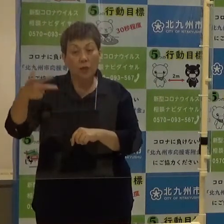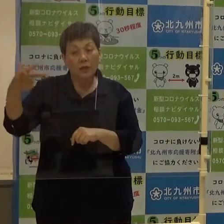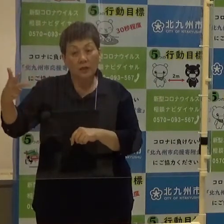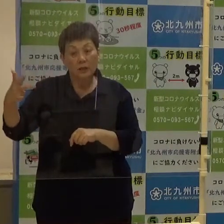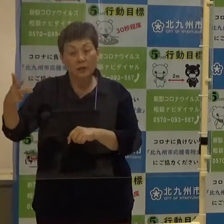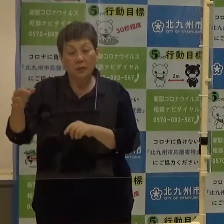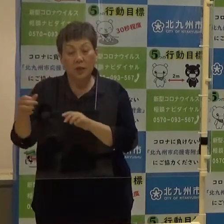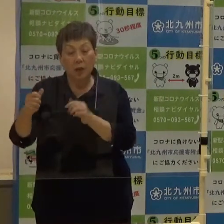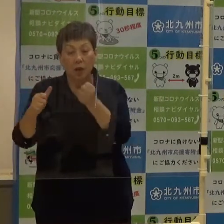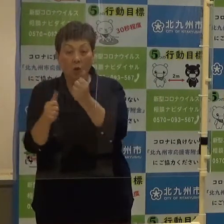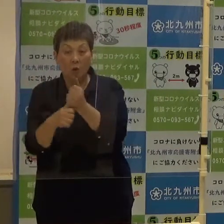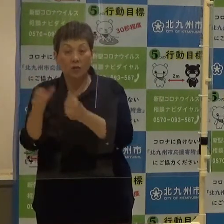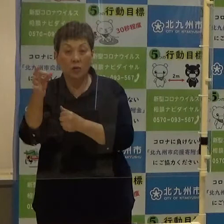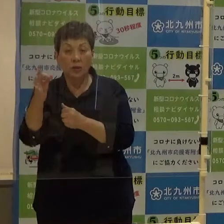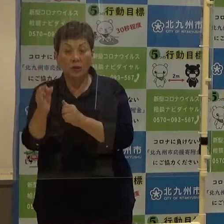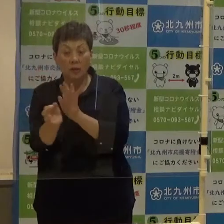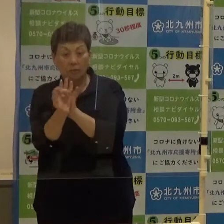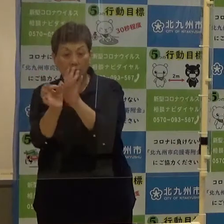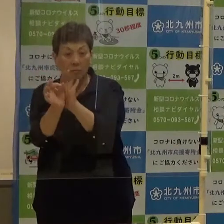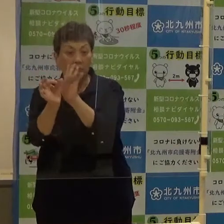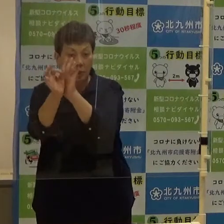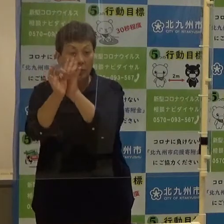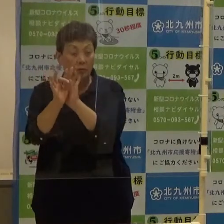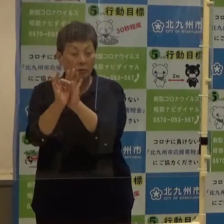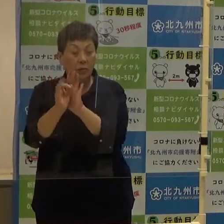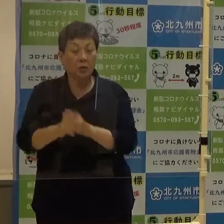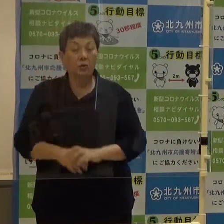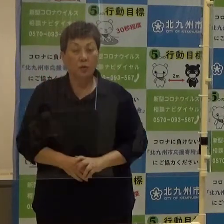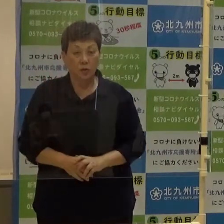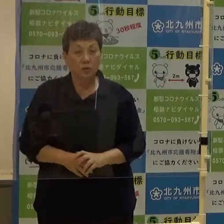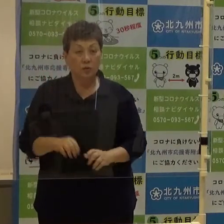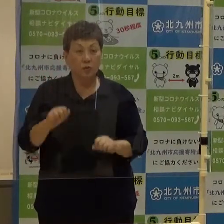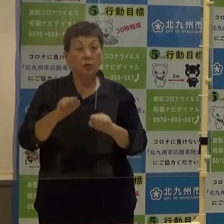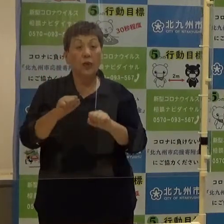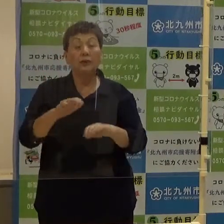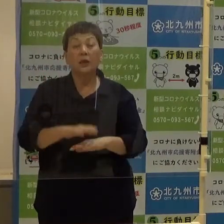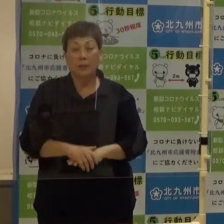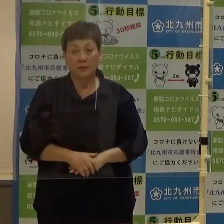が補助金を出して支えるということも行っておりますので、